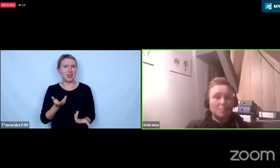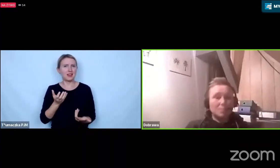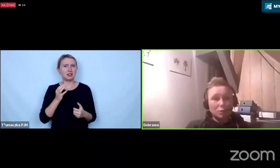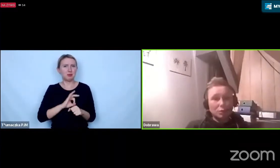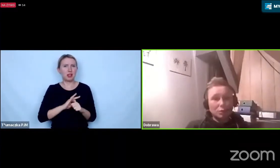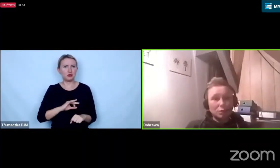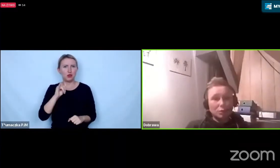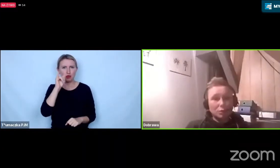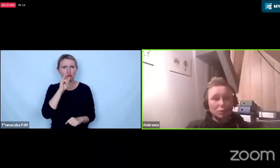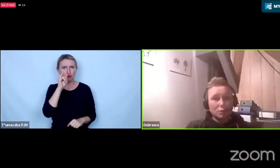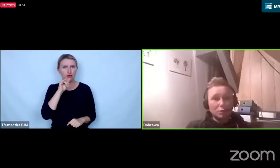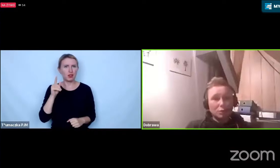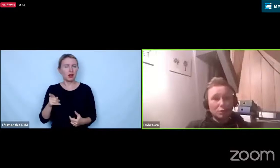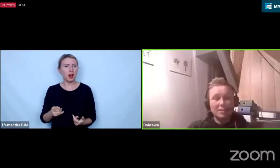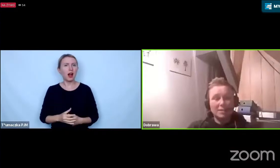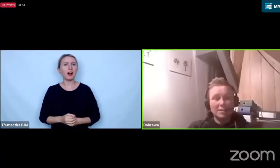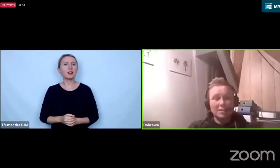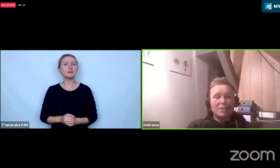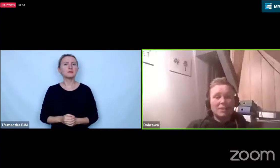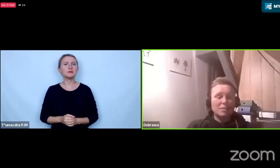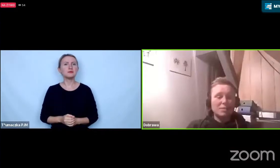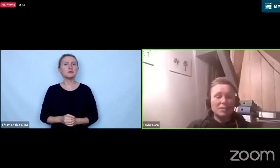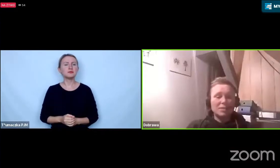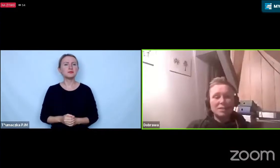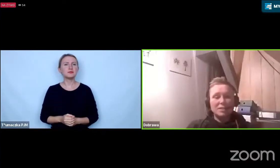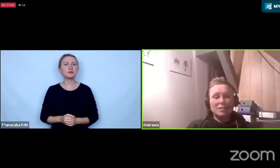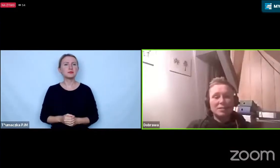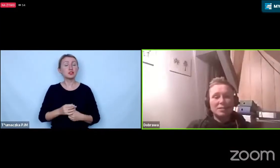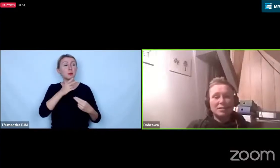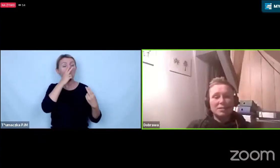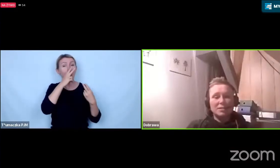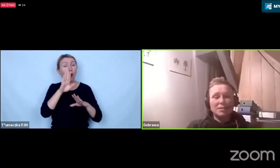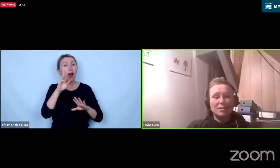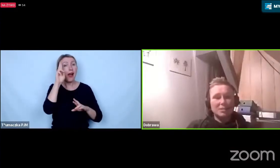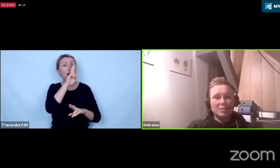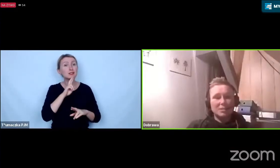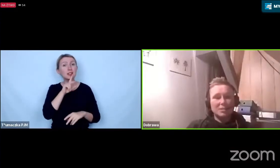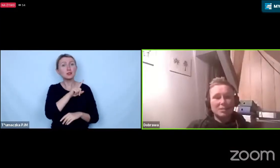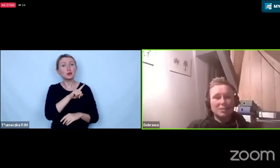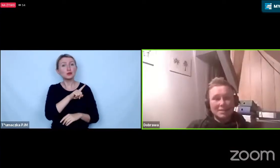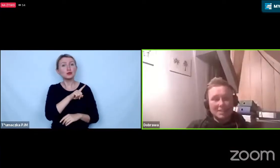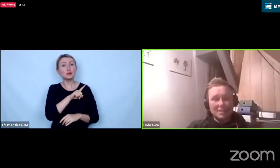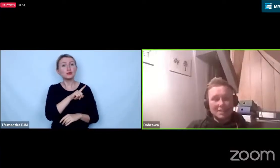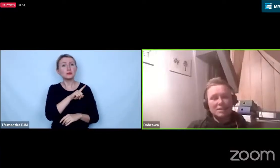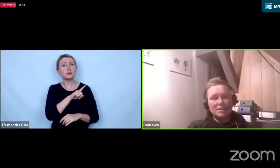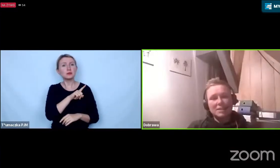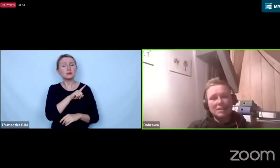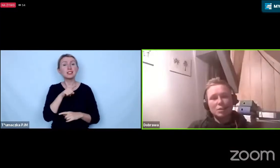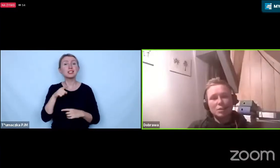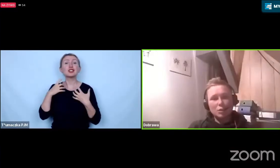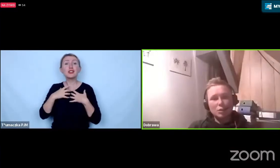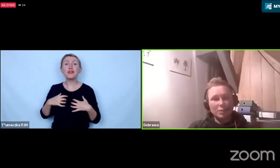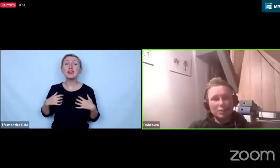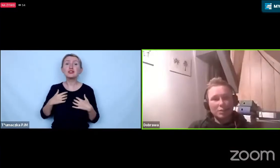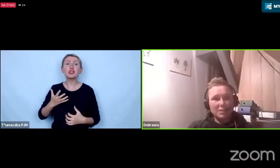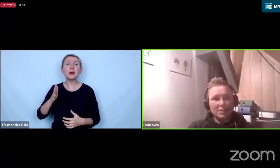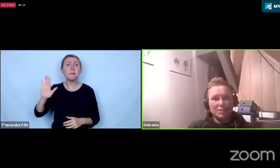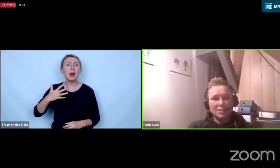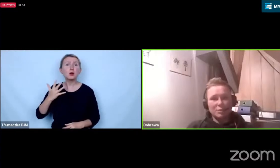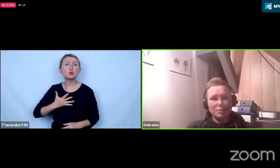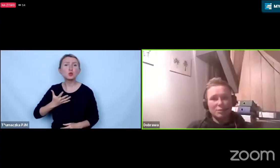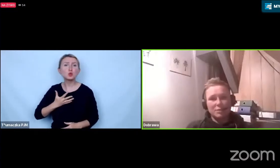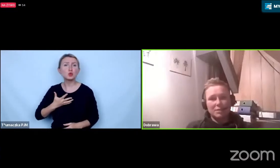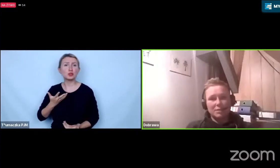produktów odzwierzęcych żeby zobaczyli że te zwierzęta czują i